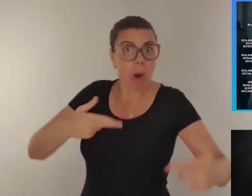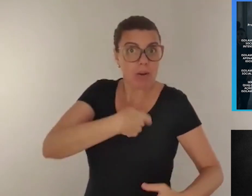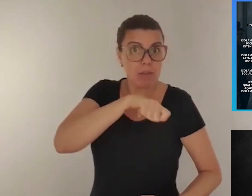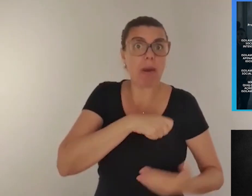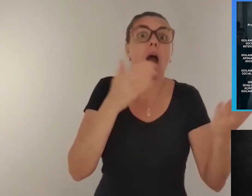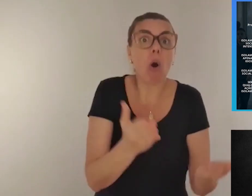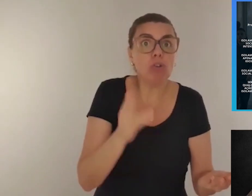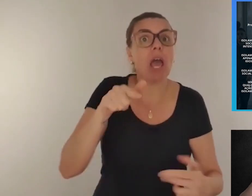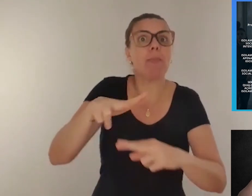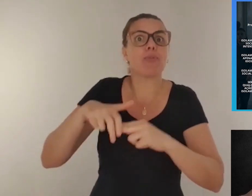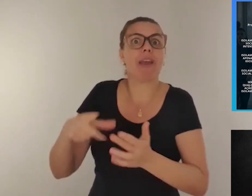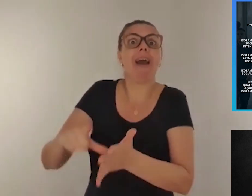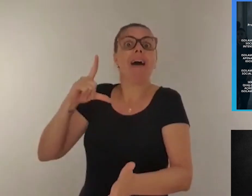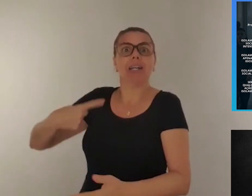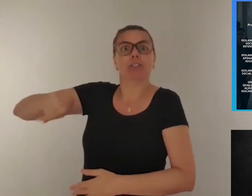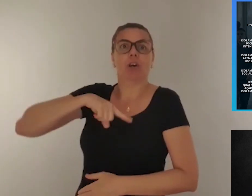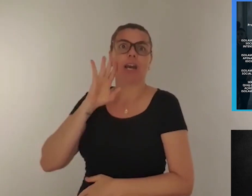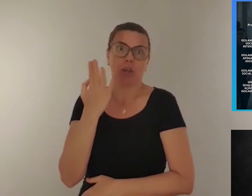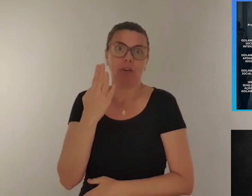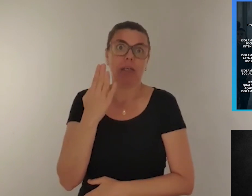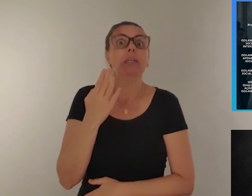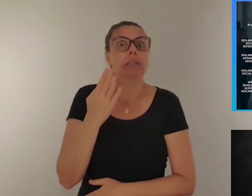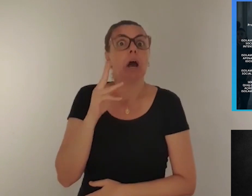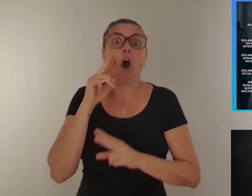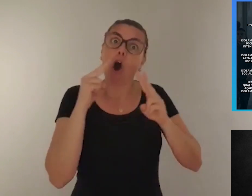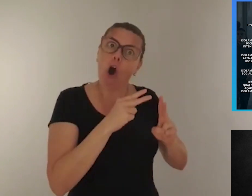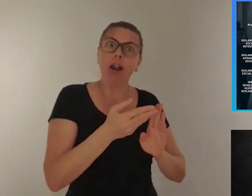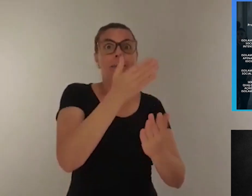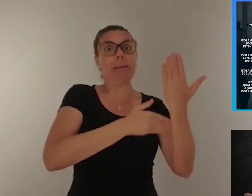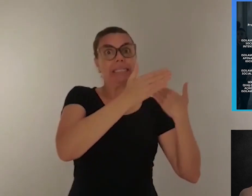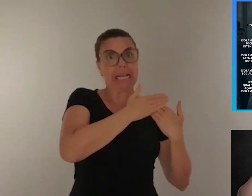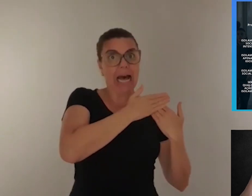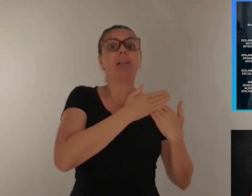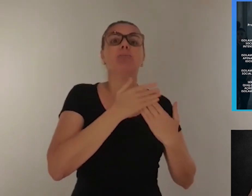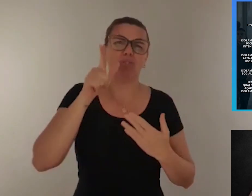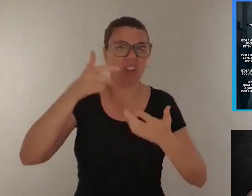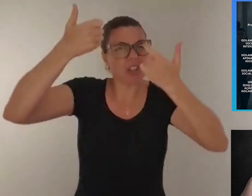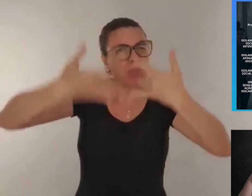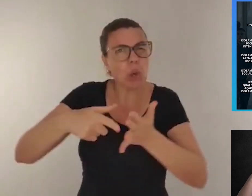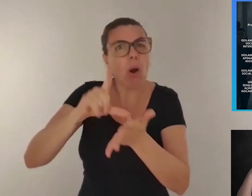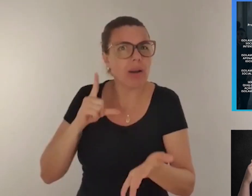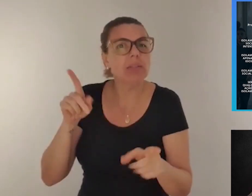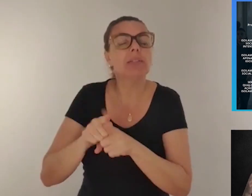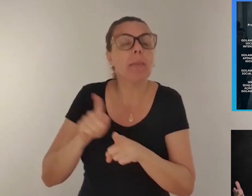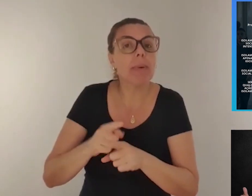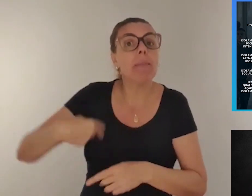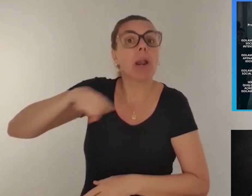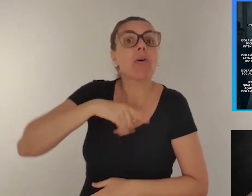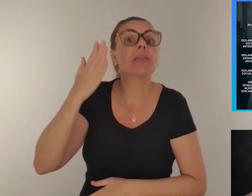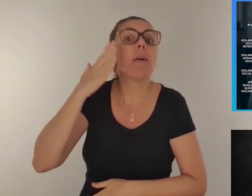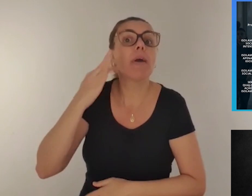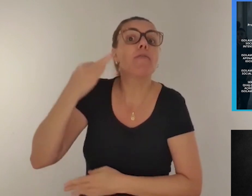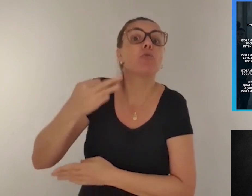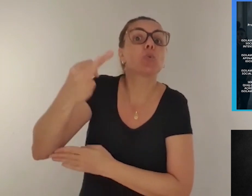a Espanha já está, foram as medidas que a gente tomou aqui que mudaram o cenário. O que ainda é olhar para o passado, como eu já expliquei em outros